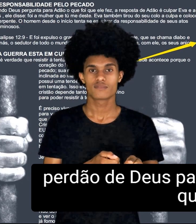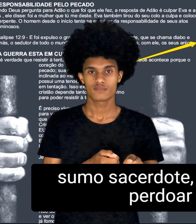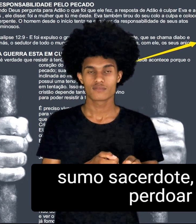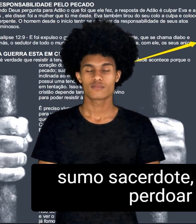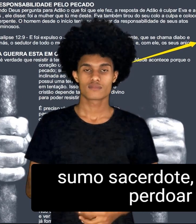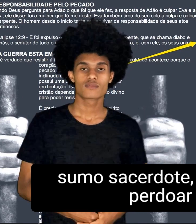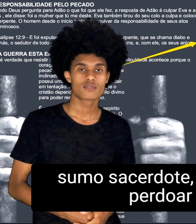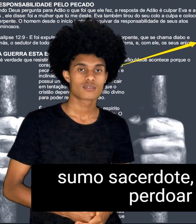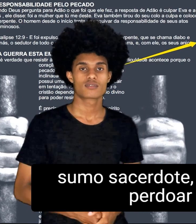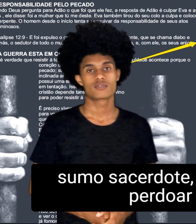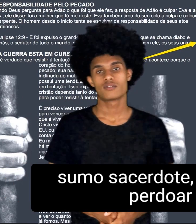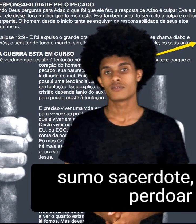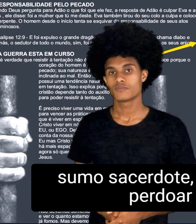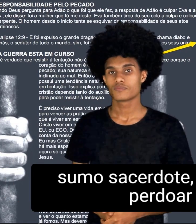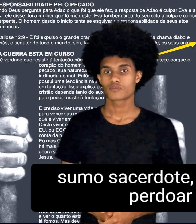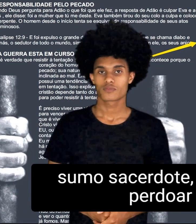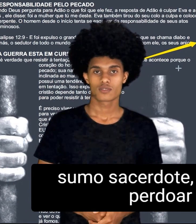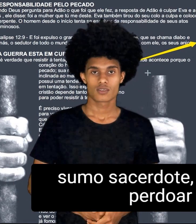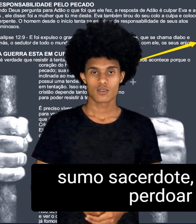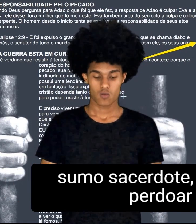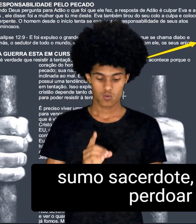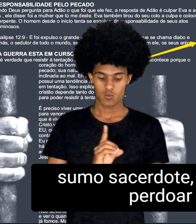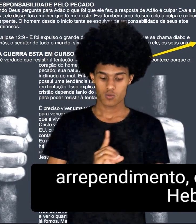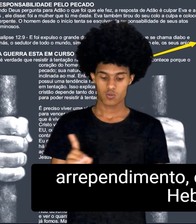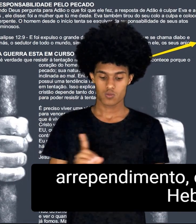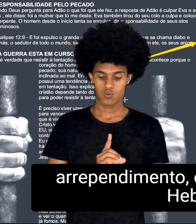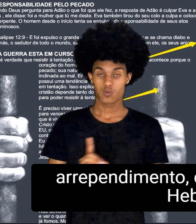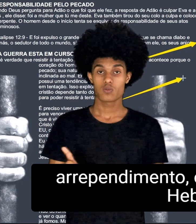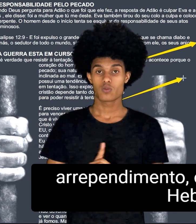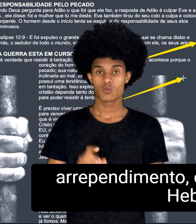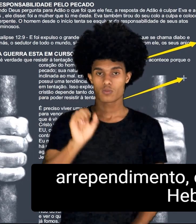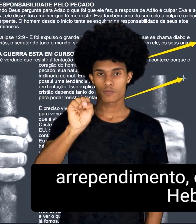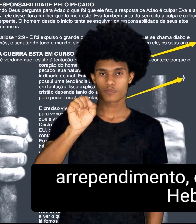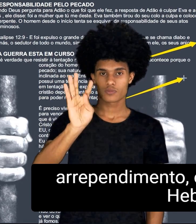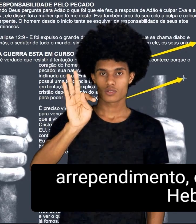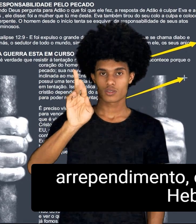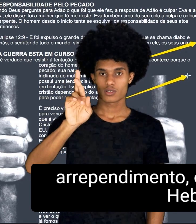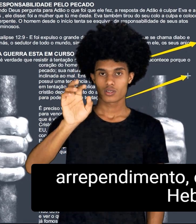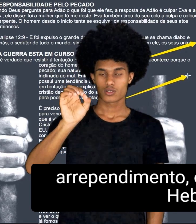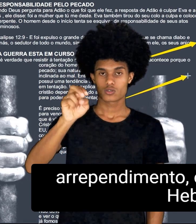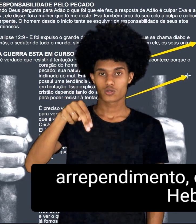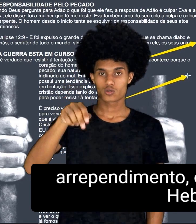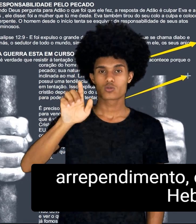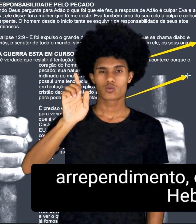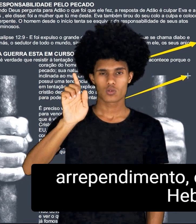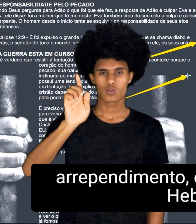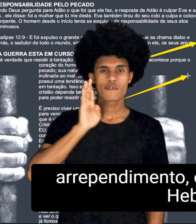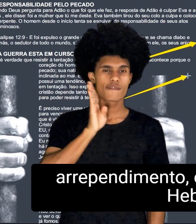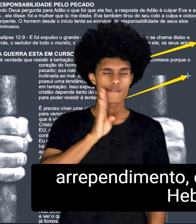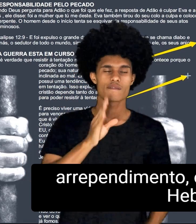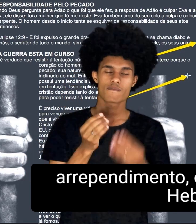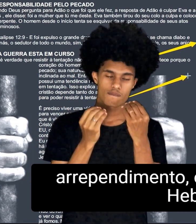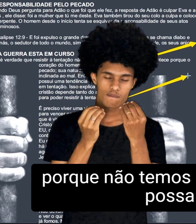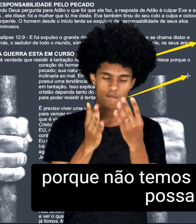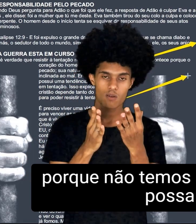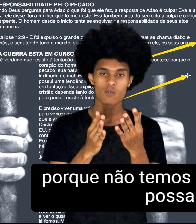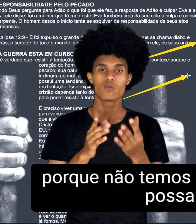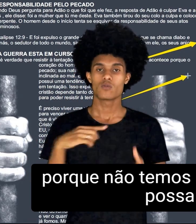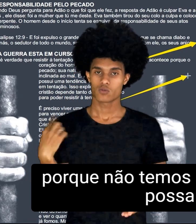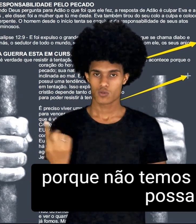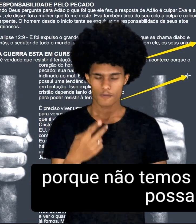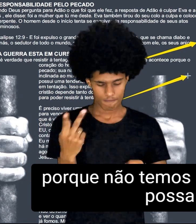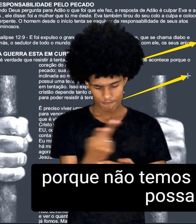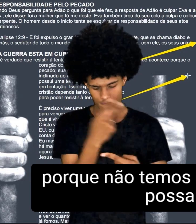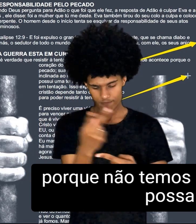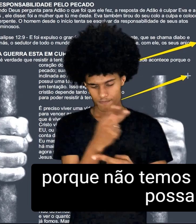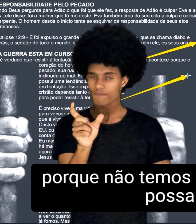temos um sumo sacerdote, um advogado fiel para nos perdoar mediante o nosso arrependimento. Olha só o que Hebreus fala, Hebreus 4, 15 e 16, porque não temos um